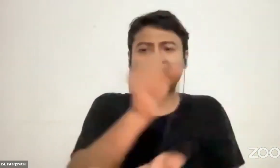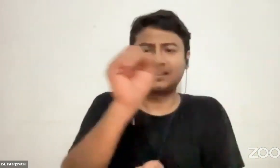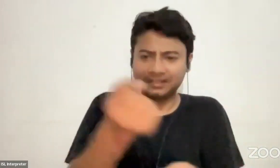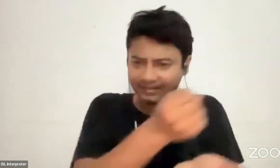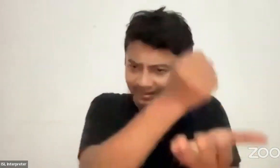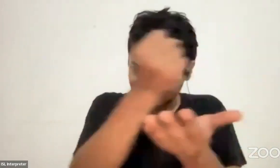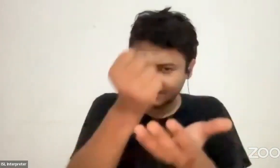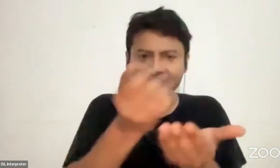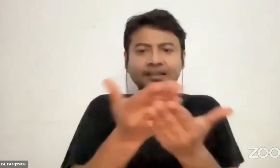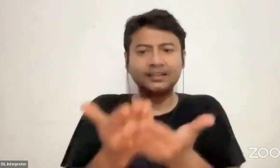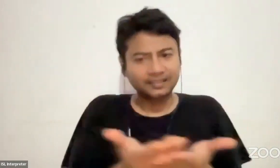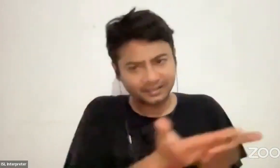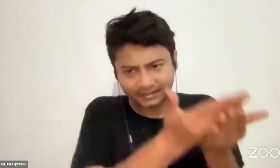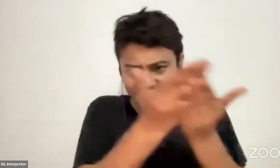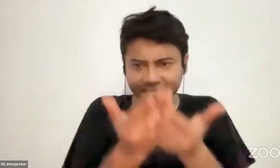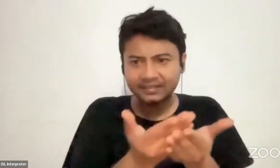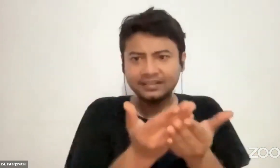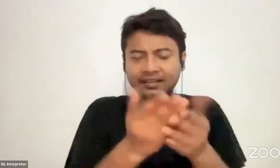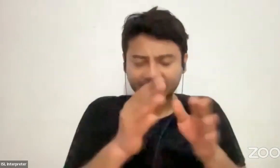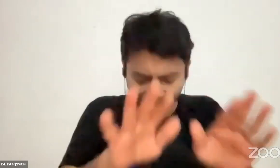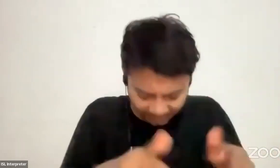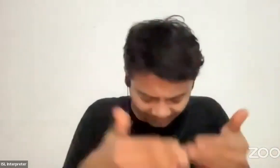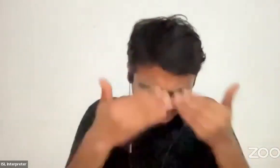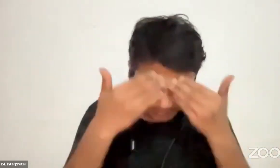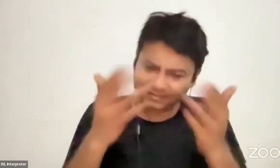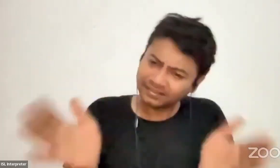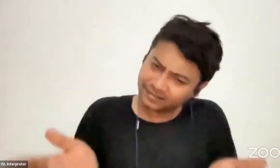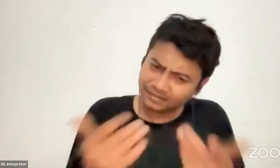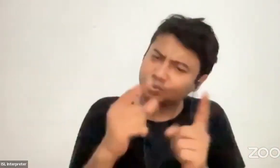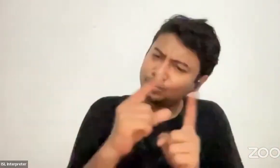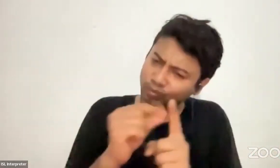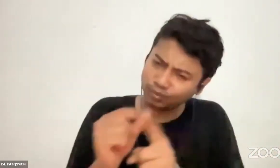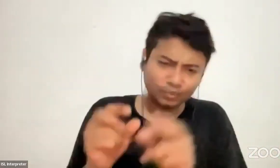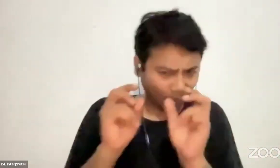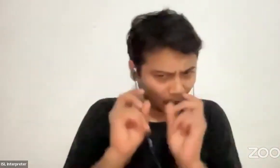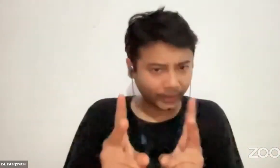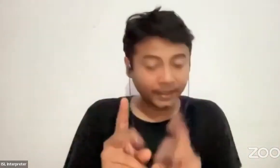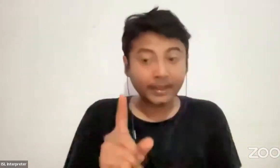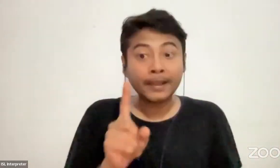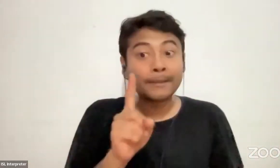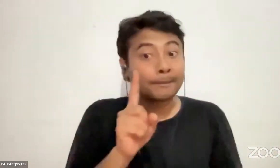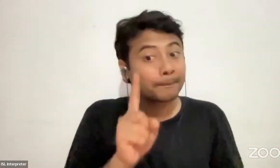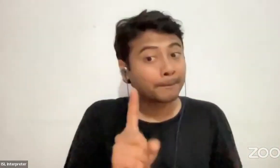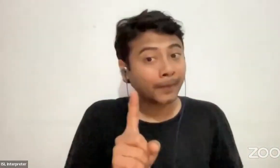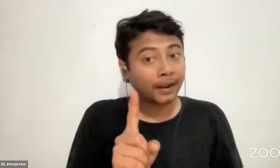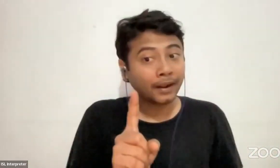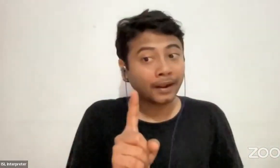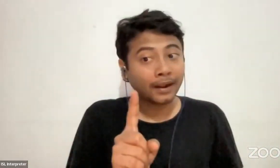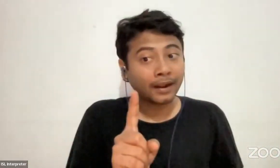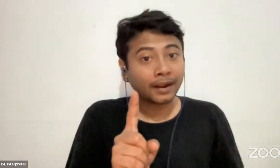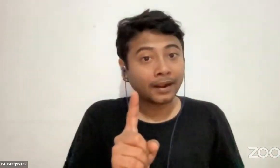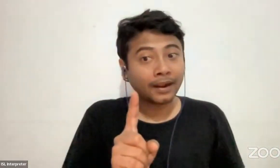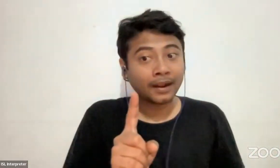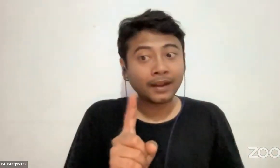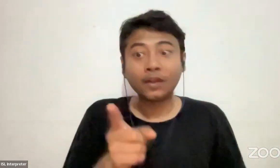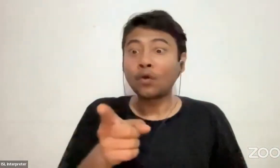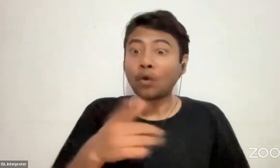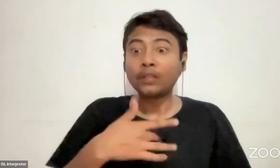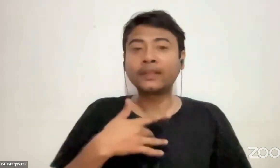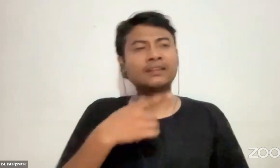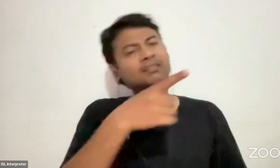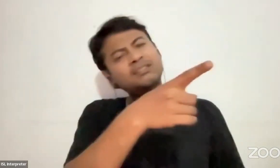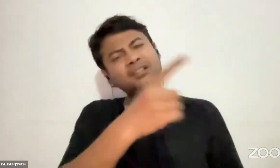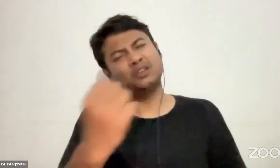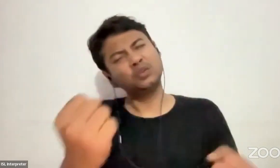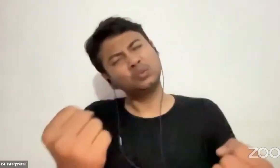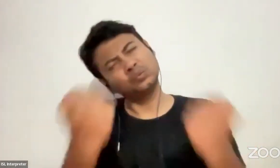जाके अपना जो है नतमस्तक भी हो। लेकिन अगर आप सोचें कि ये सर्वे सर्वा हैं,